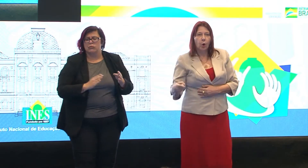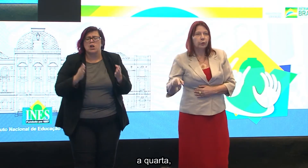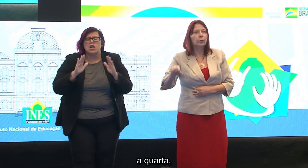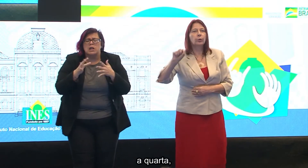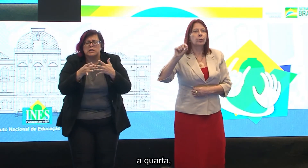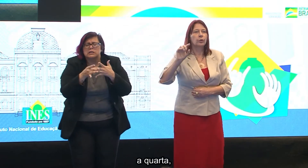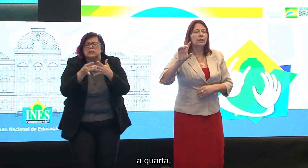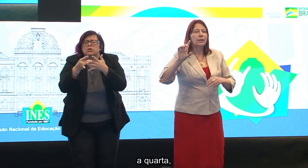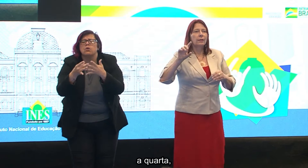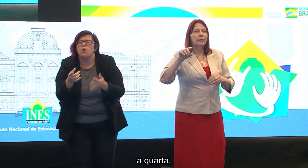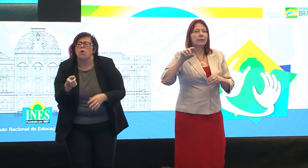E a 4ª,